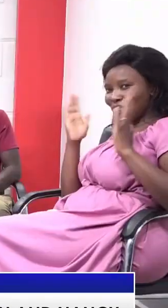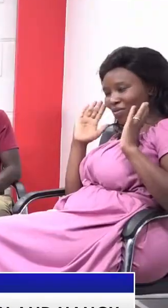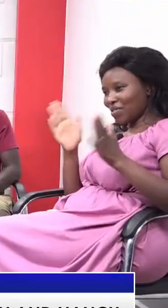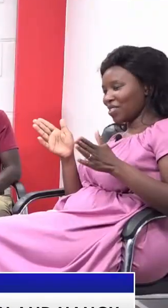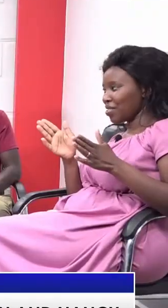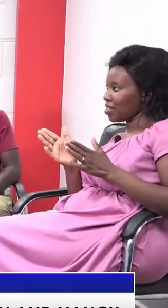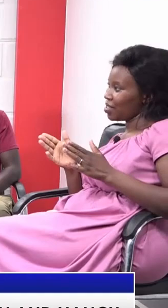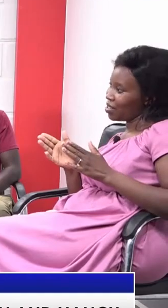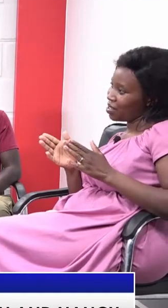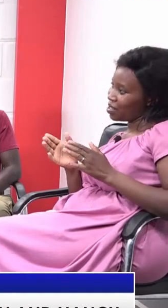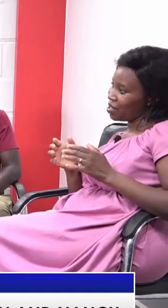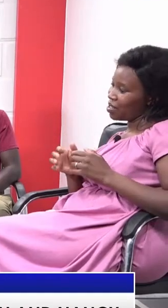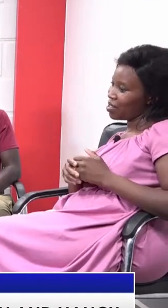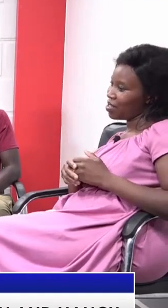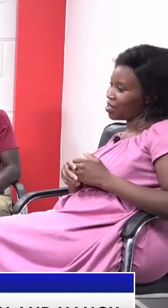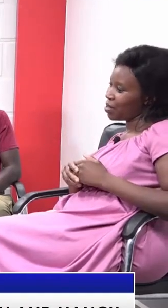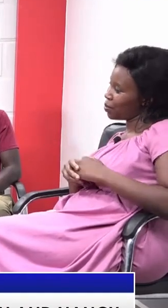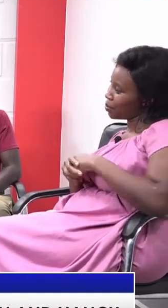So